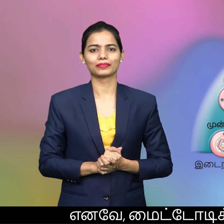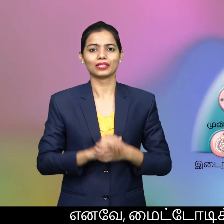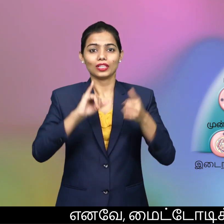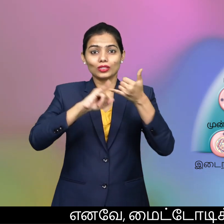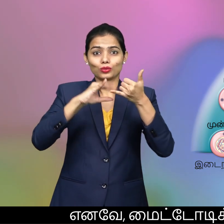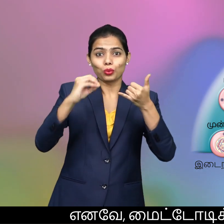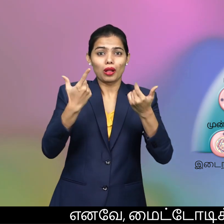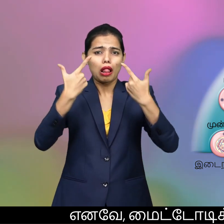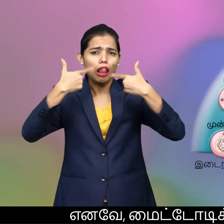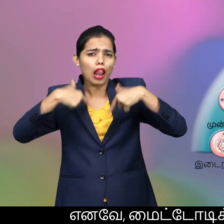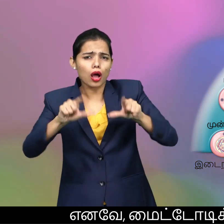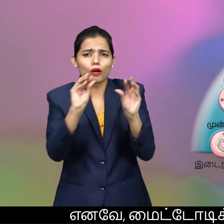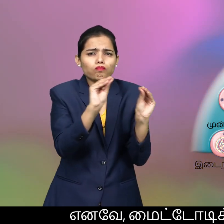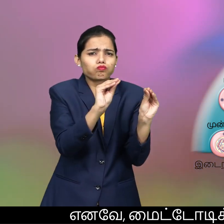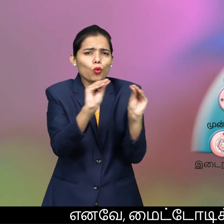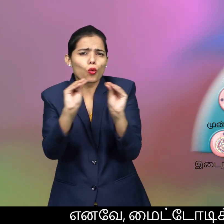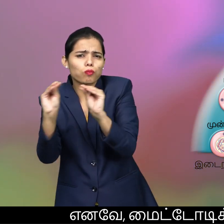எனவே மைட்டோட்டிக் கட்டத்திற்கு செல்வோம்.